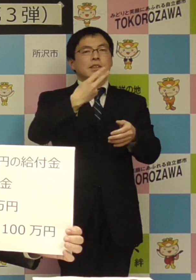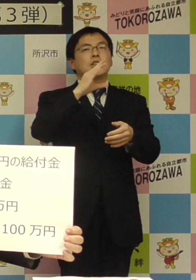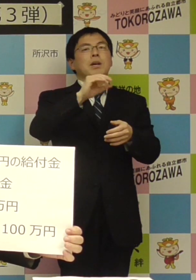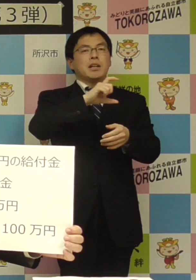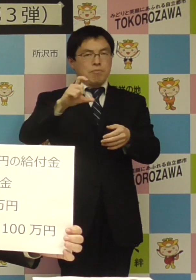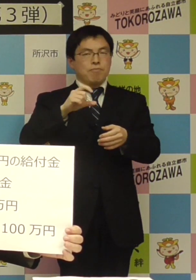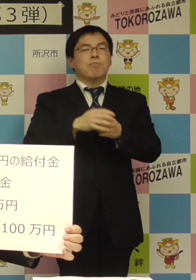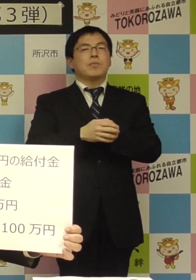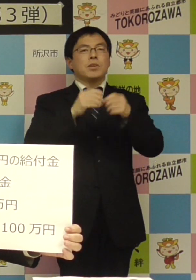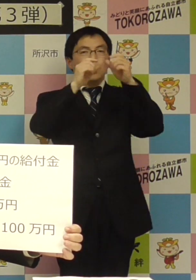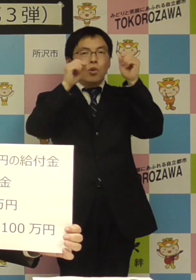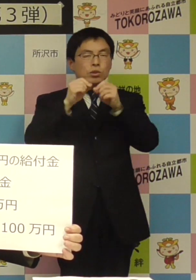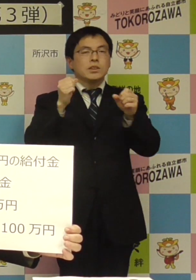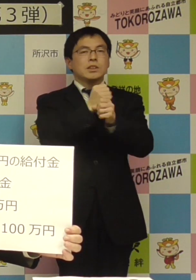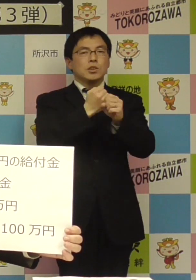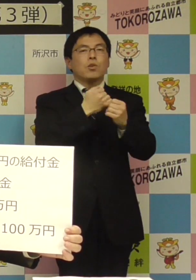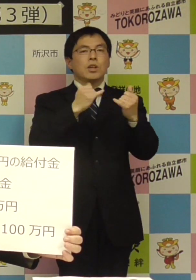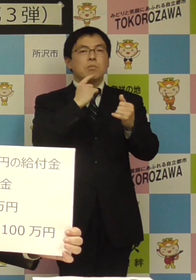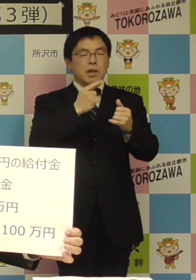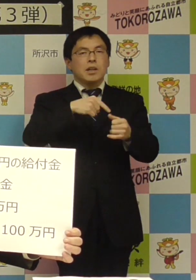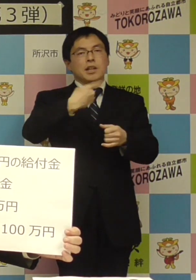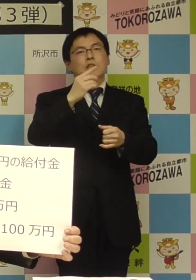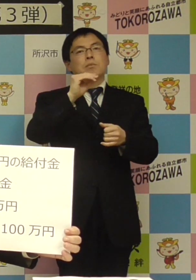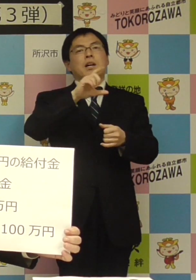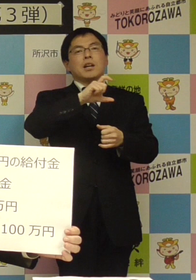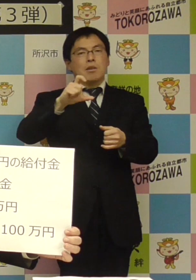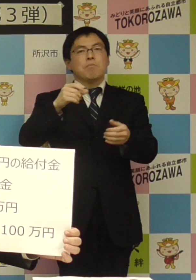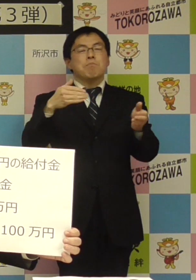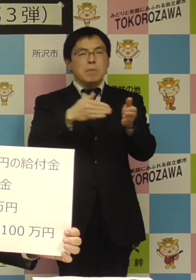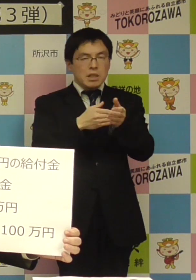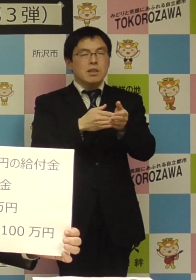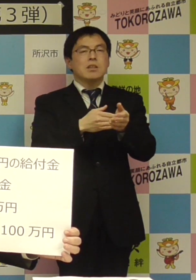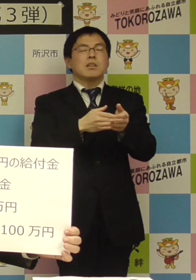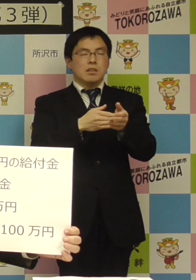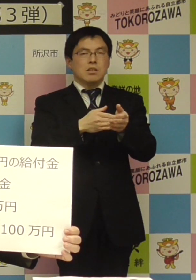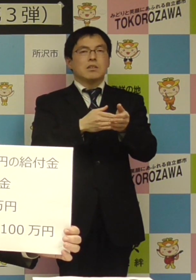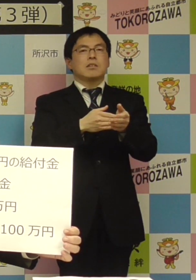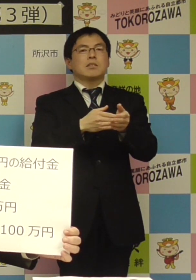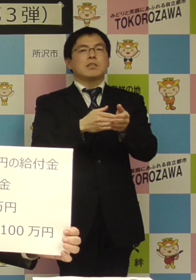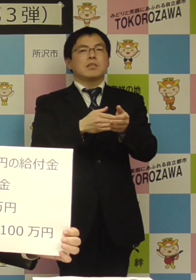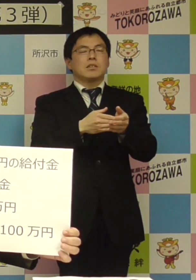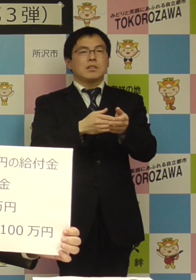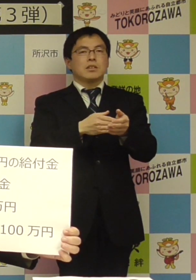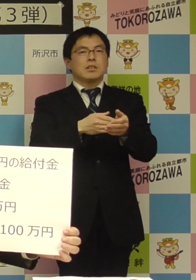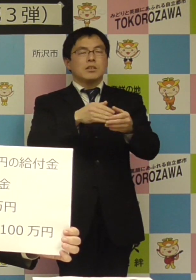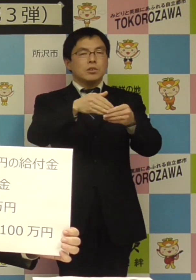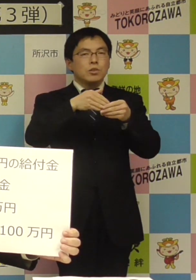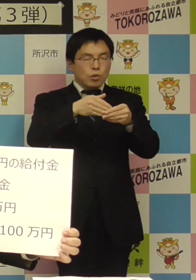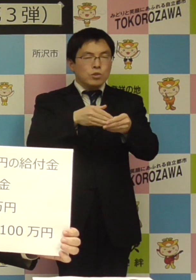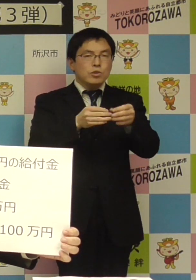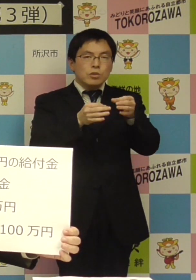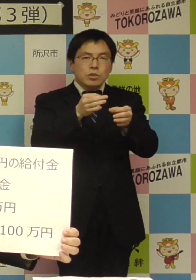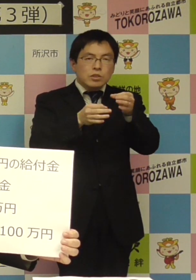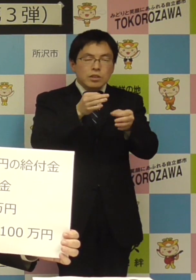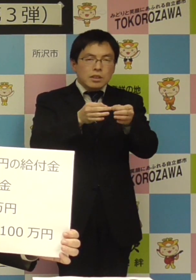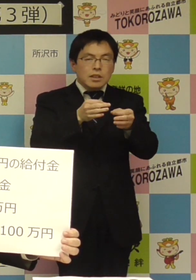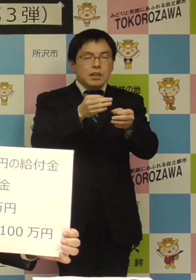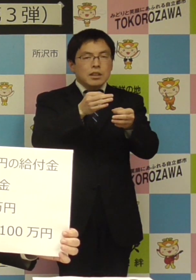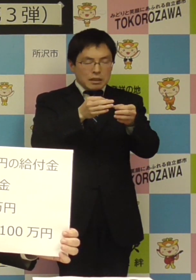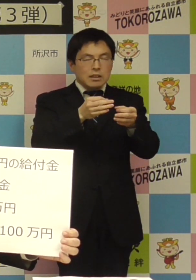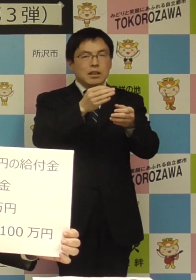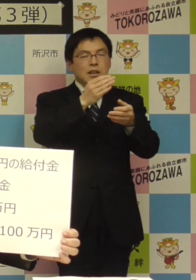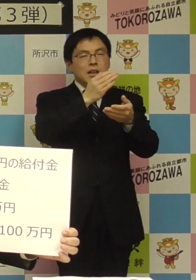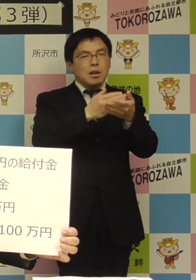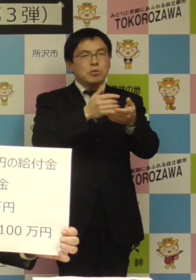そして個人事業主に対しては100万円まで、 所得、売上が半分以